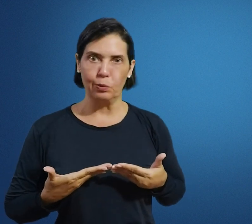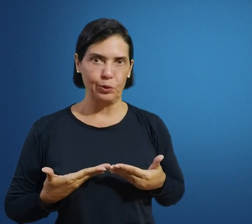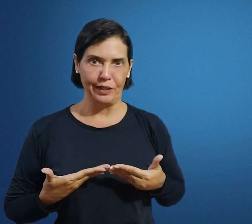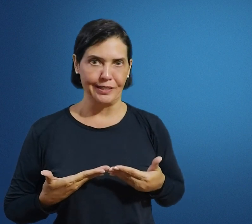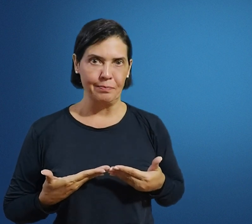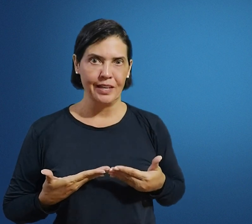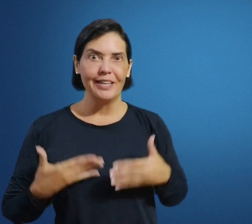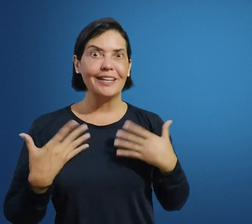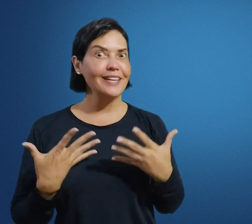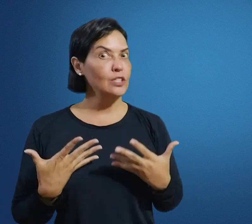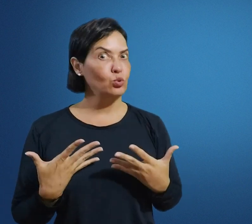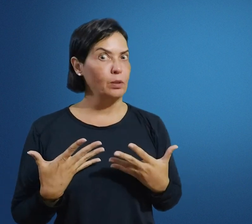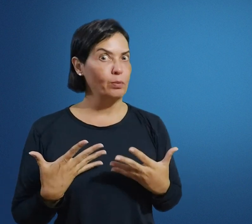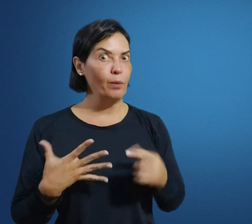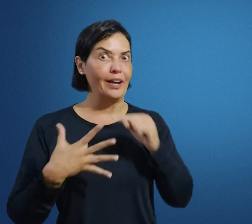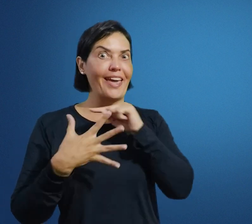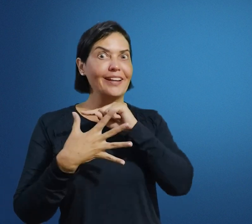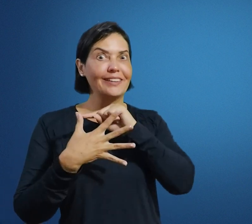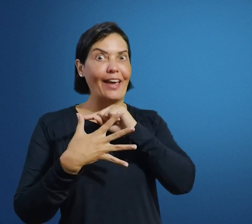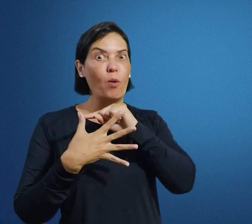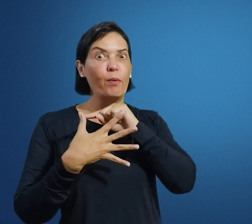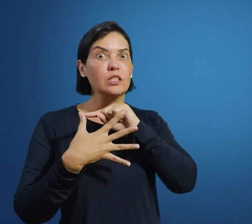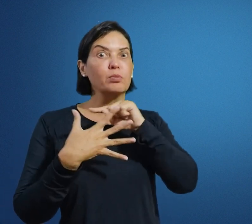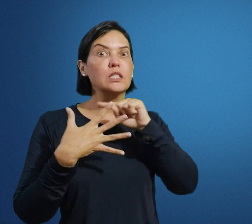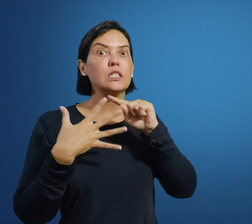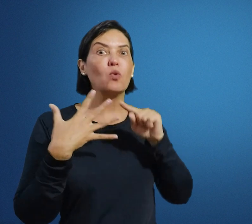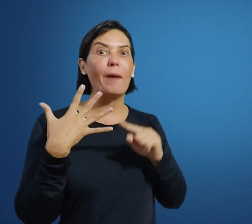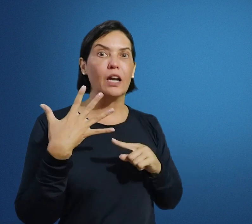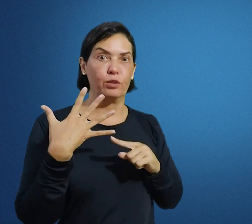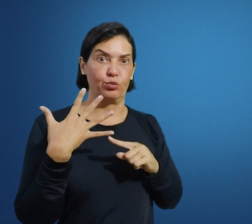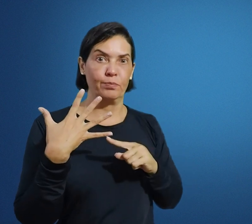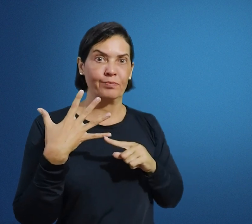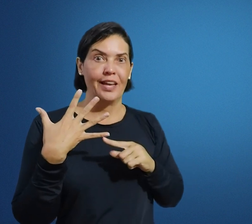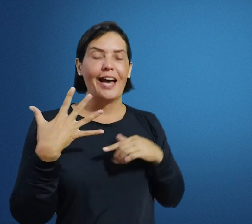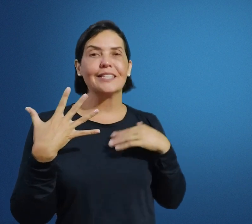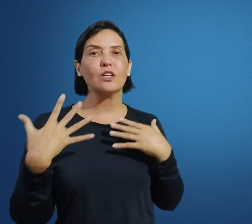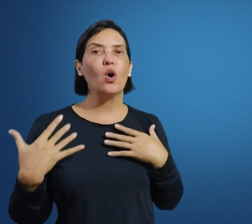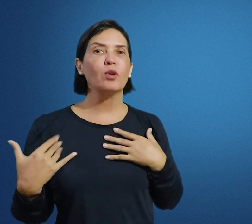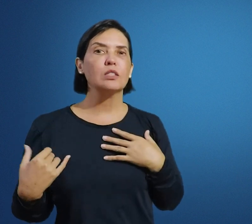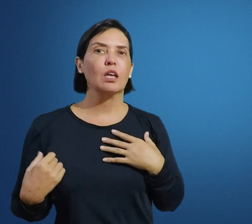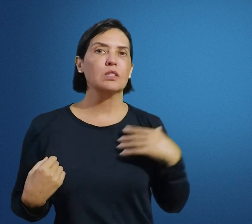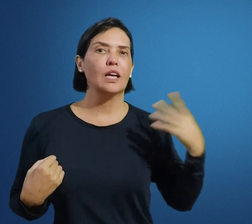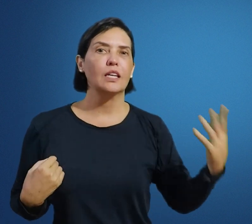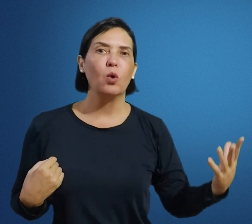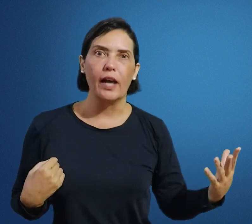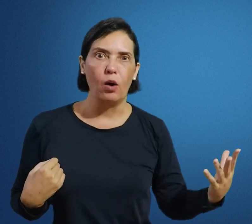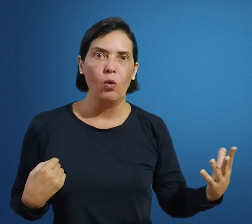língua portuguesa. E nessa estrutura própria, ela é composta por cinco parâmetros. Assim como nós temos na língua oral